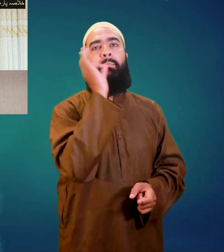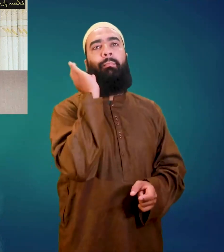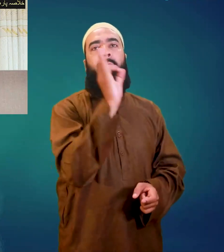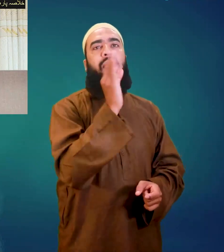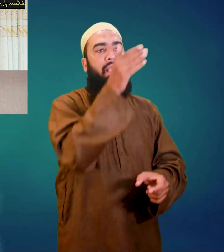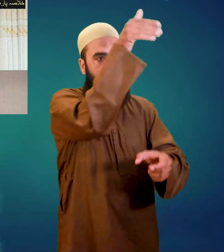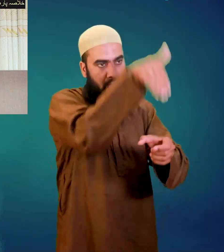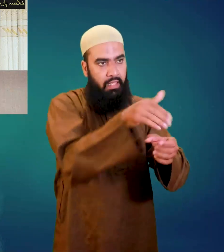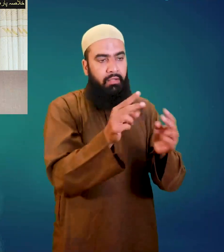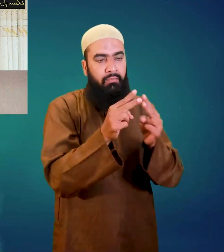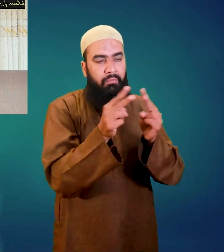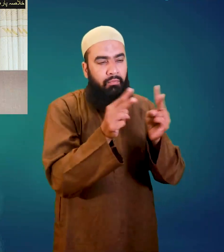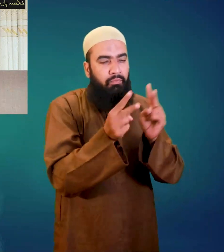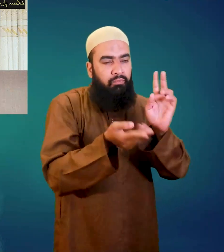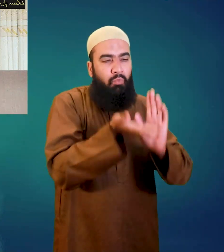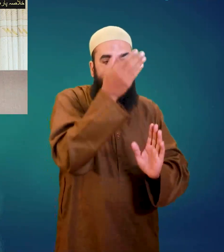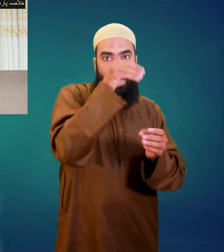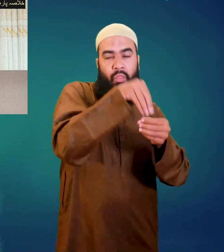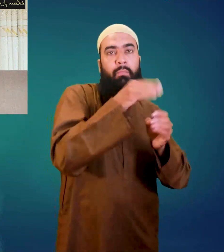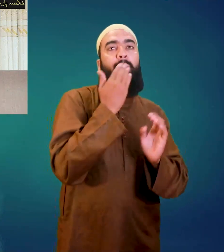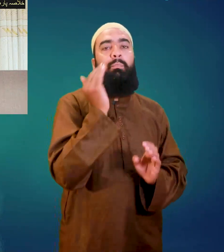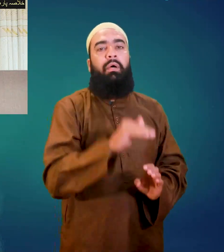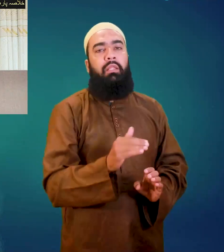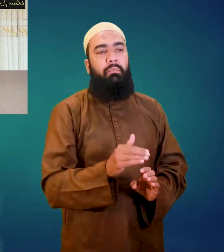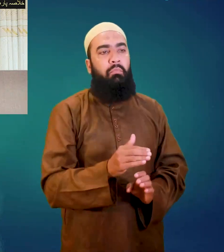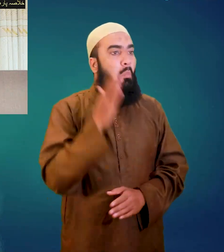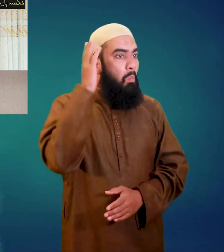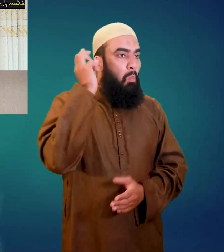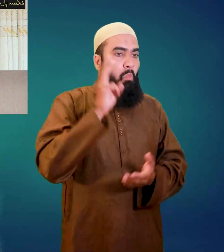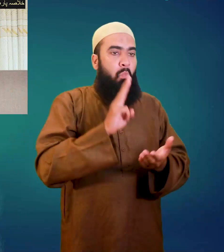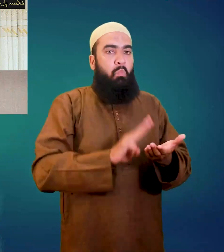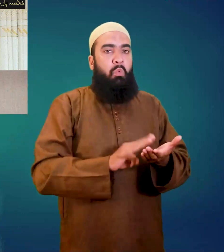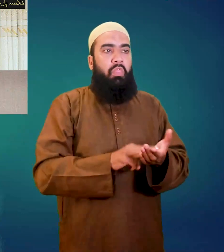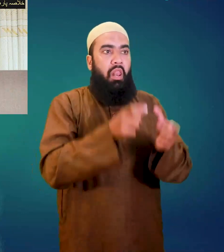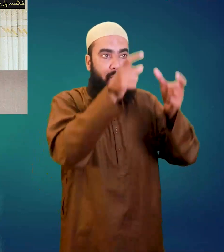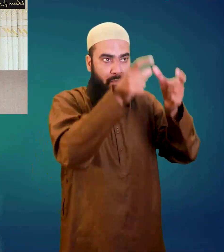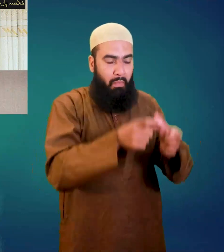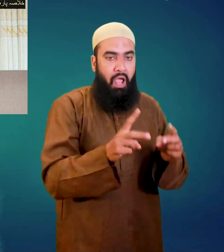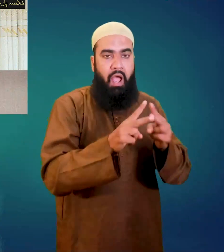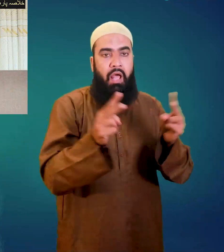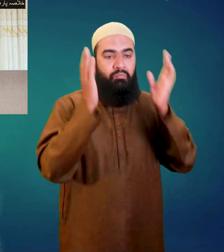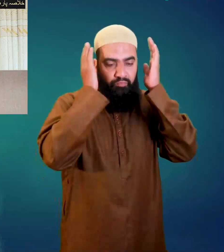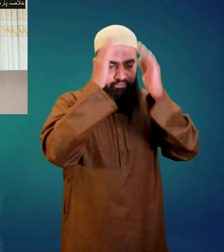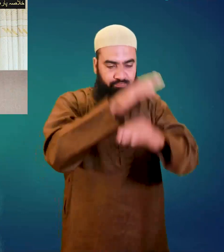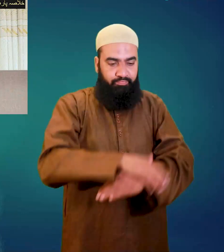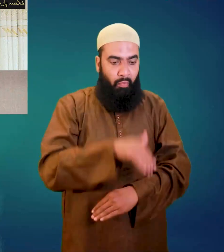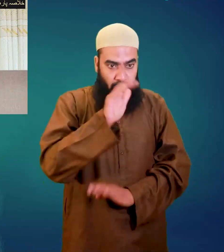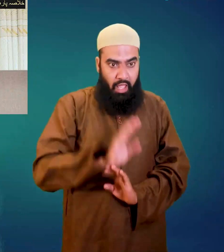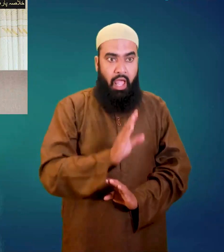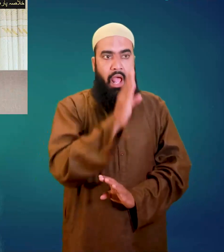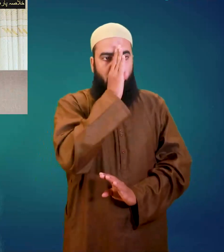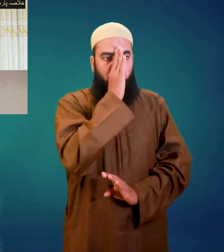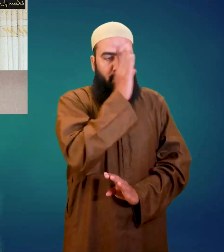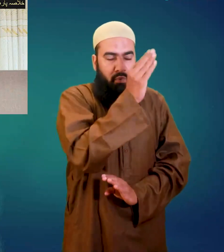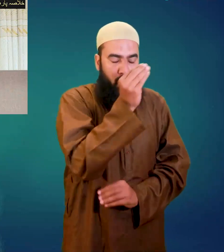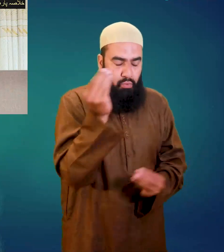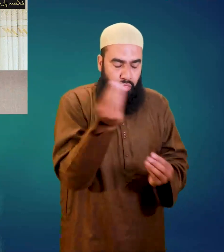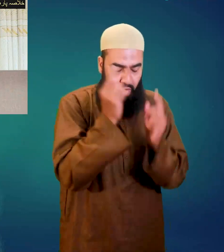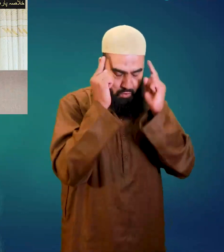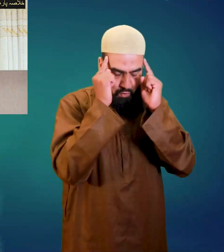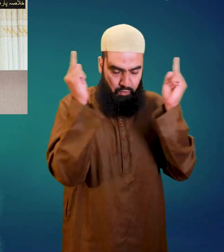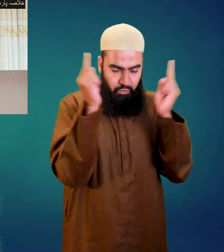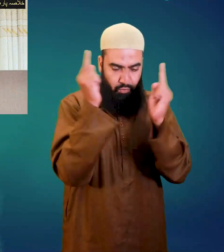نمبر 1، پہلی بات جو فرمائی، نماز میں خشوع اختیار کرتے ہیں۔ اہل